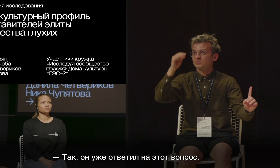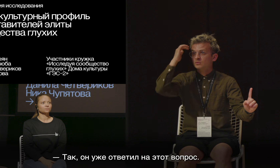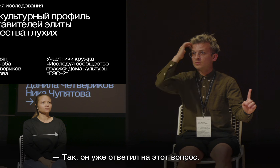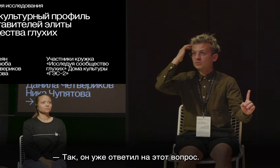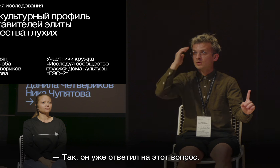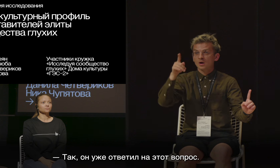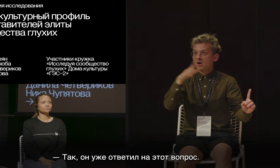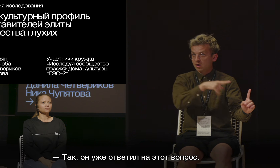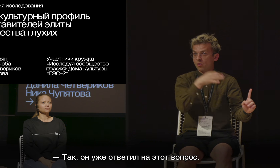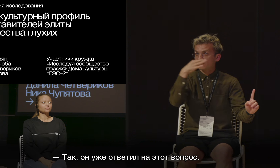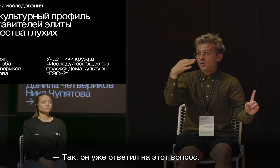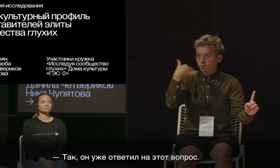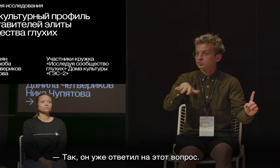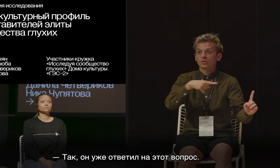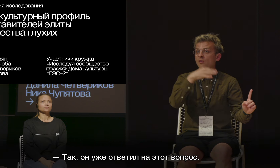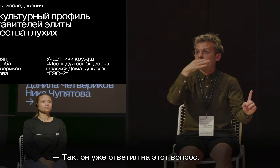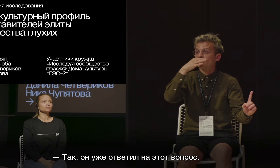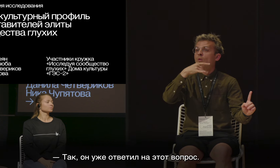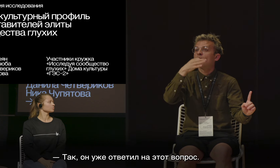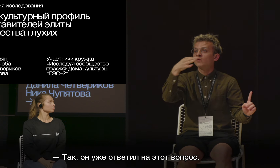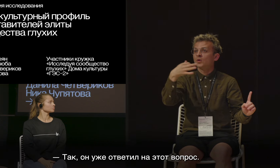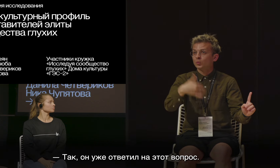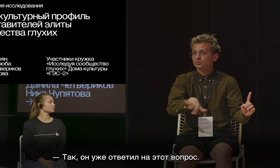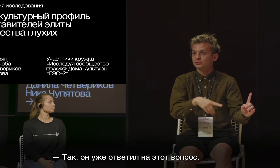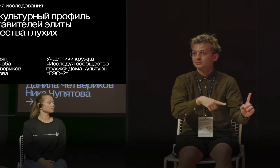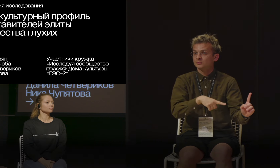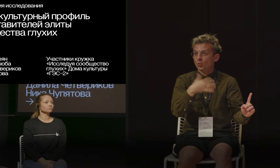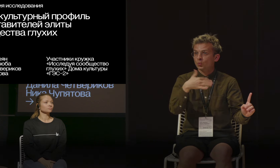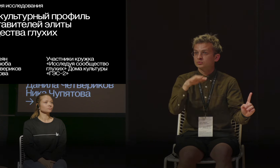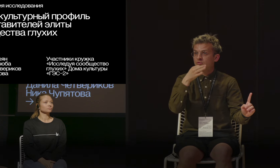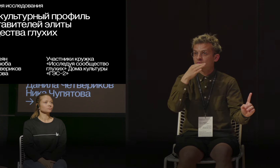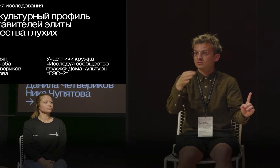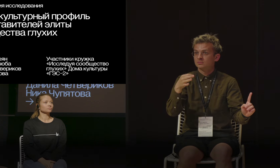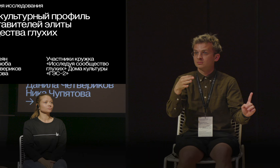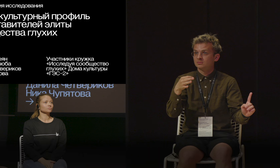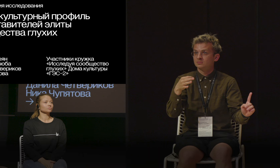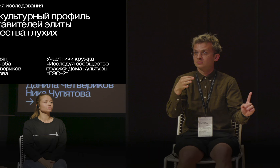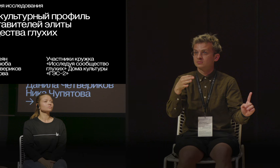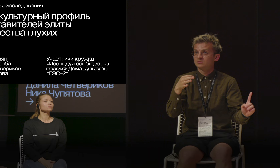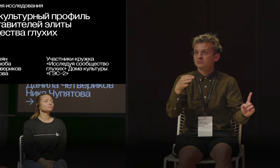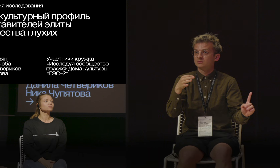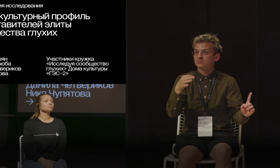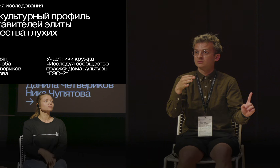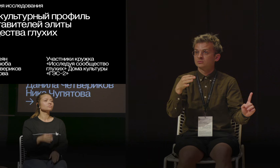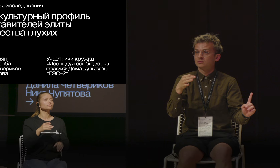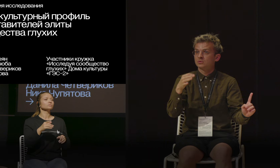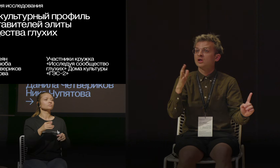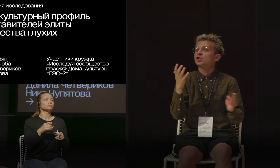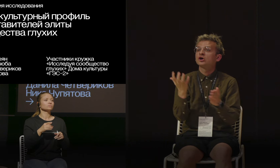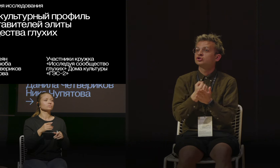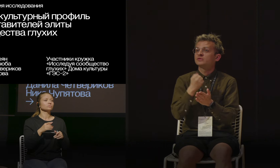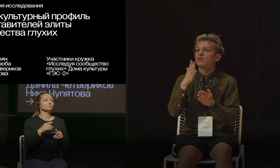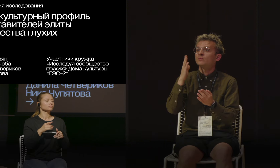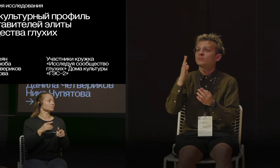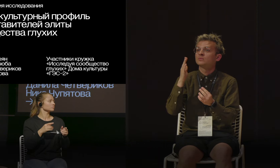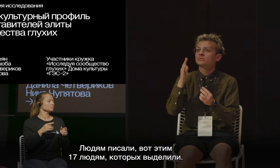Еще есть вопросы? А я не вижу. Так, он уже ответил на этот вопрос,